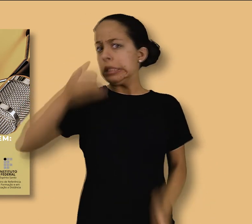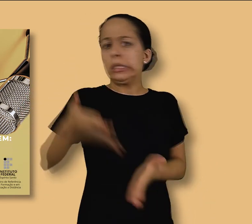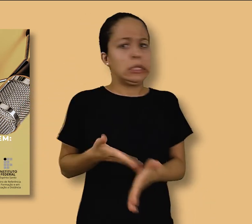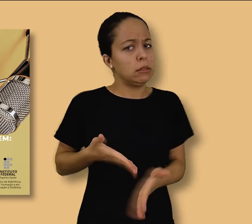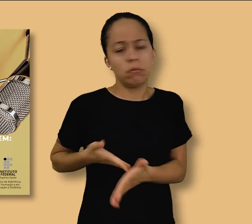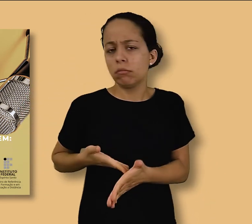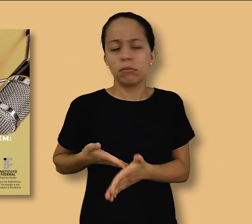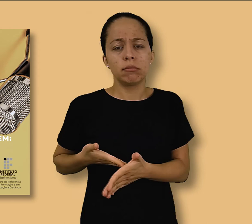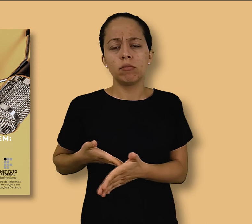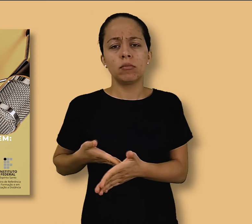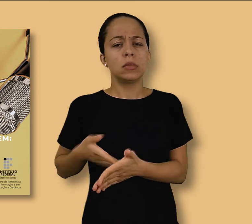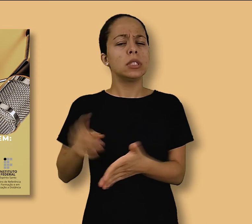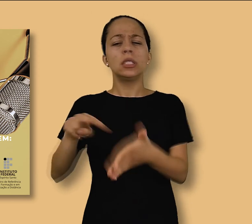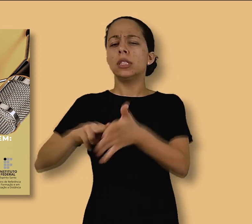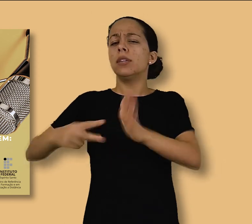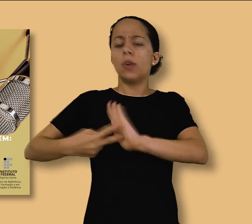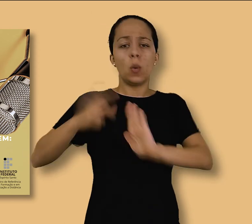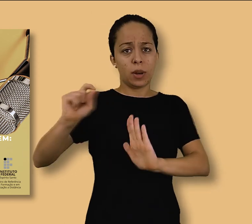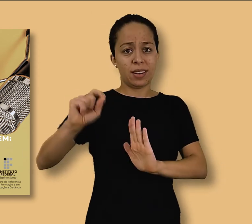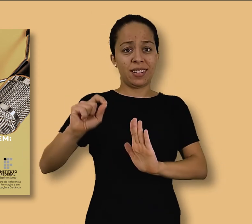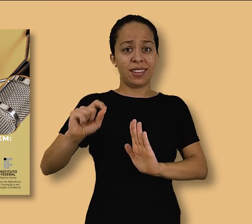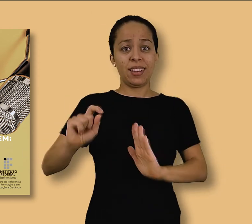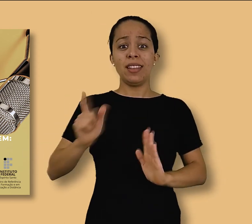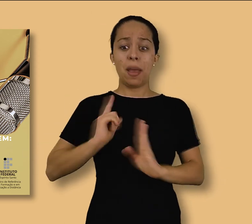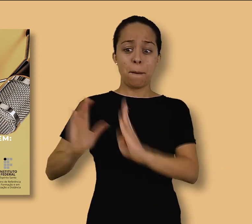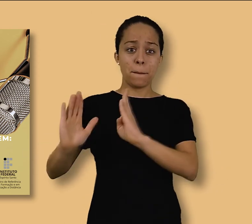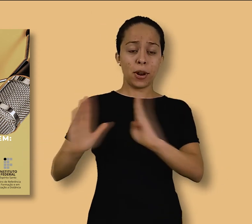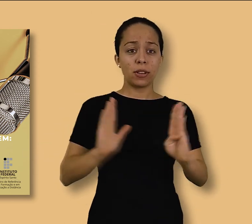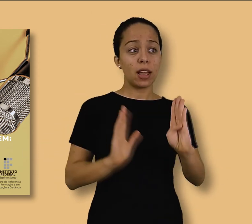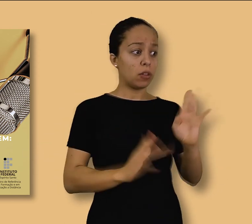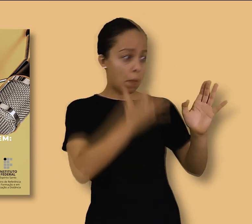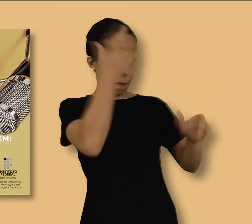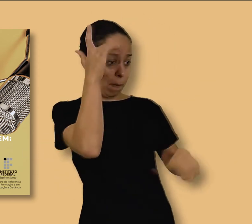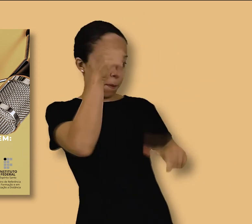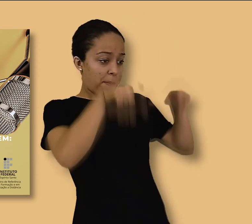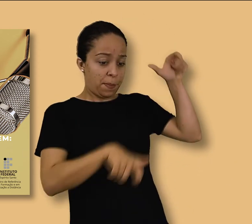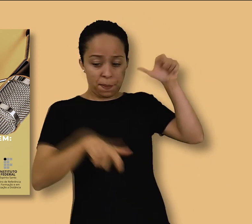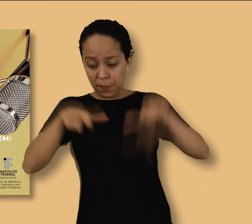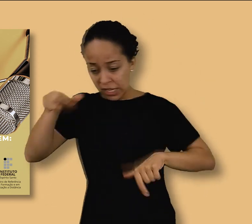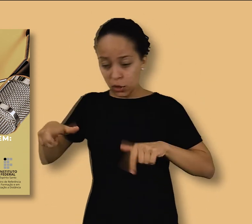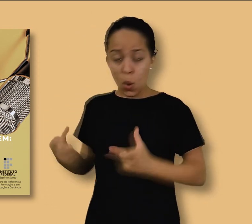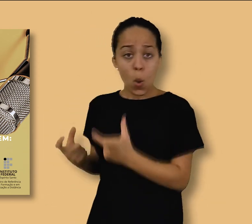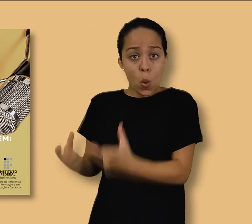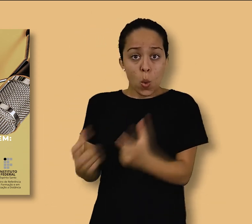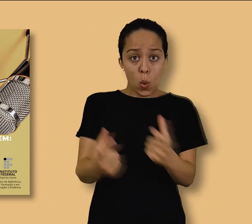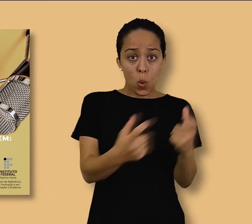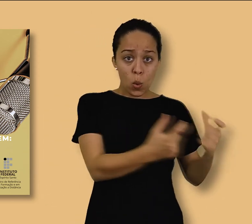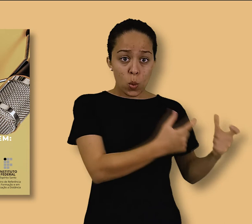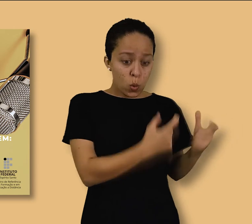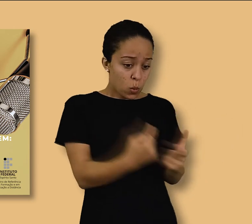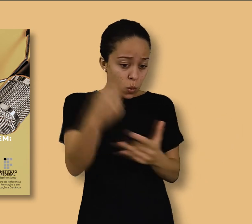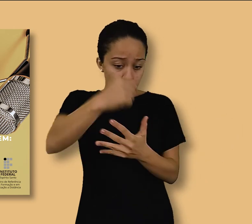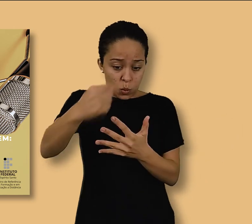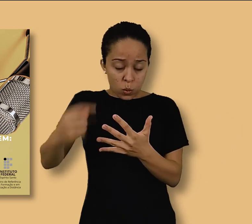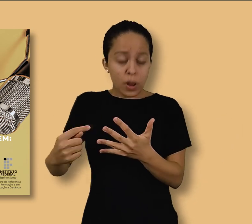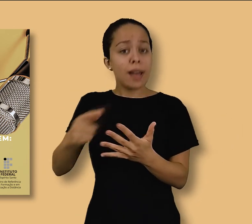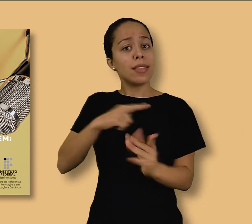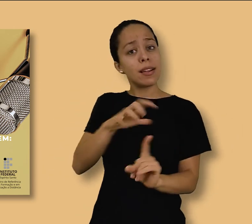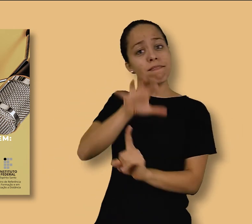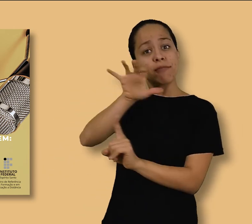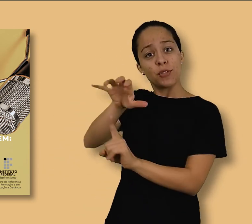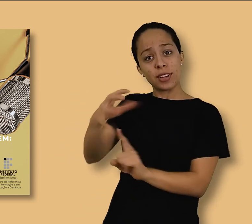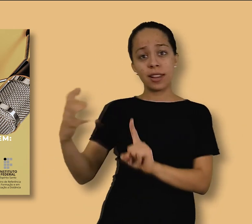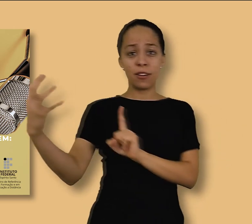estão sempre relacionados aos múltiplos determinantes desse processo eu sempre determinado aos múltiplos determinantes